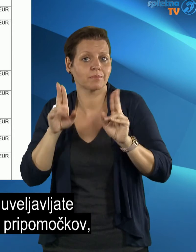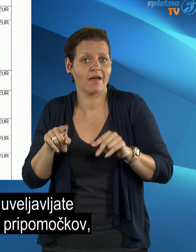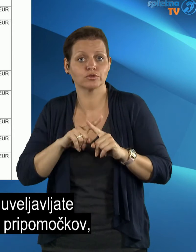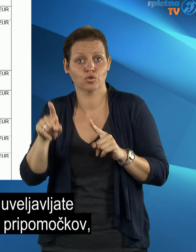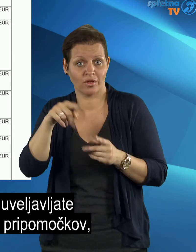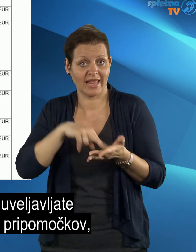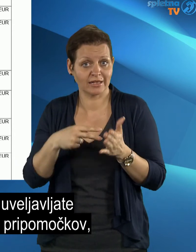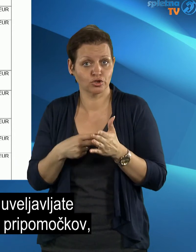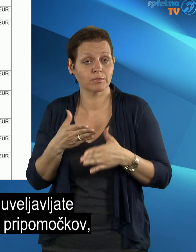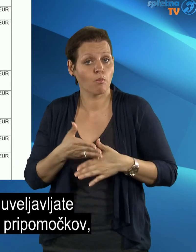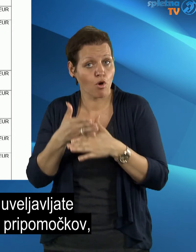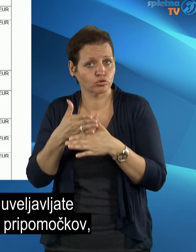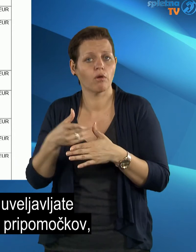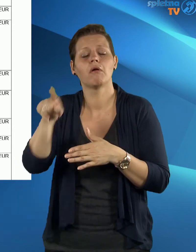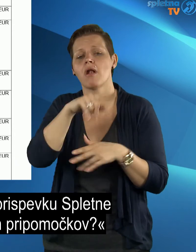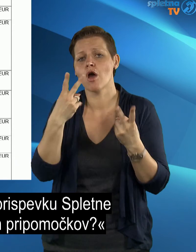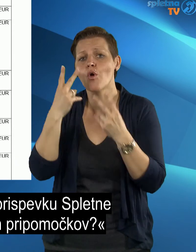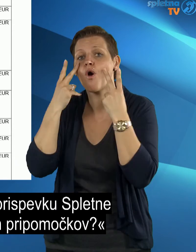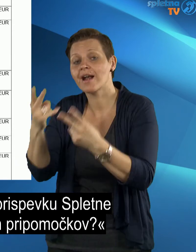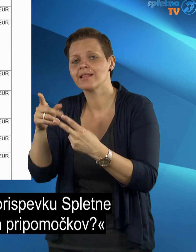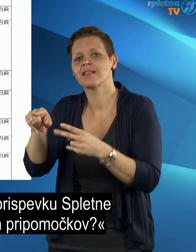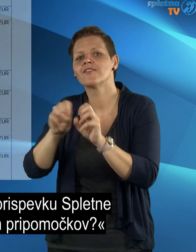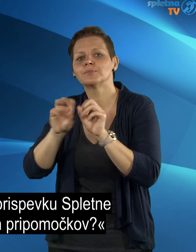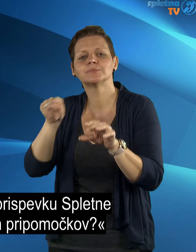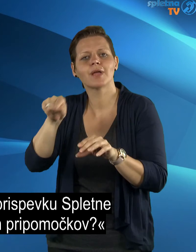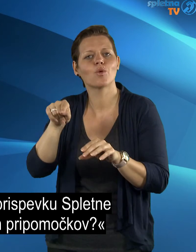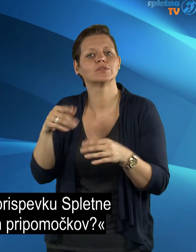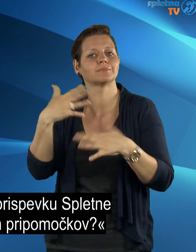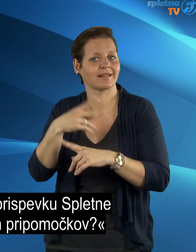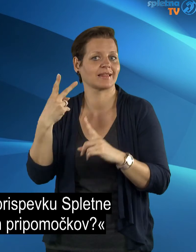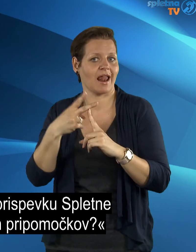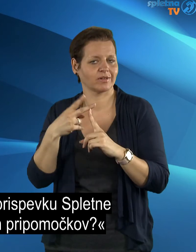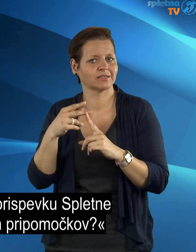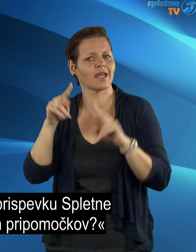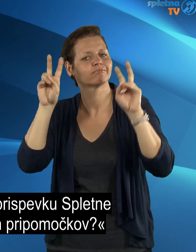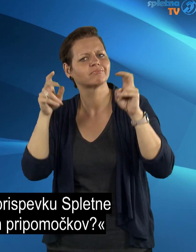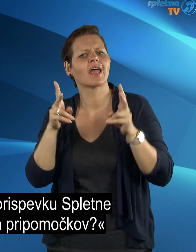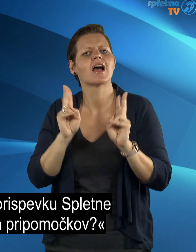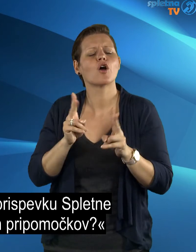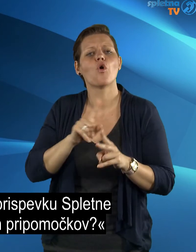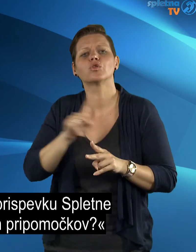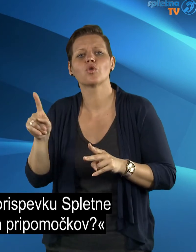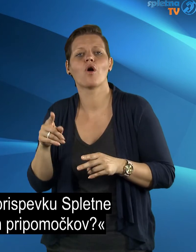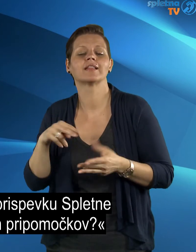tehničnih pripomočkov, pa si lahko ogledate v prispevku Spletne TV, kako do tehničnih pripomočkov.